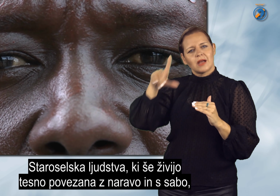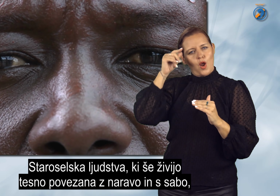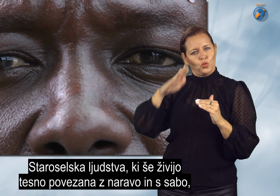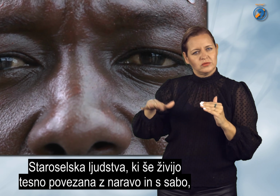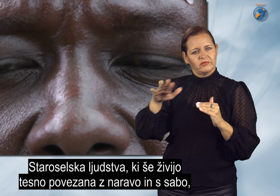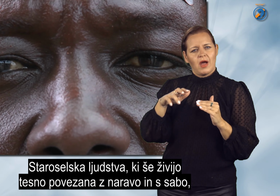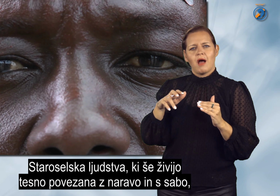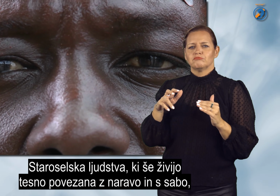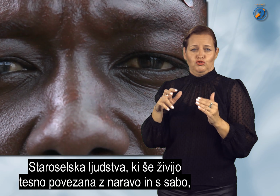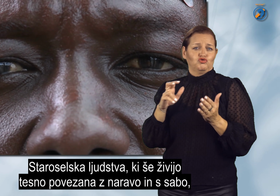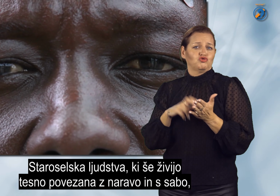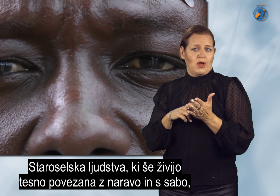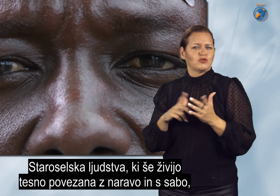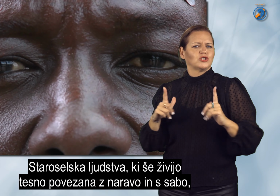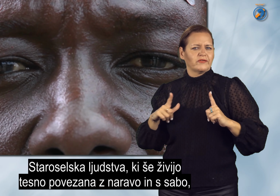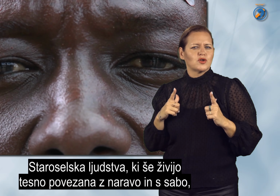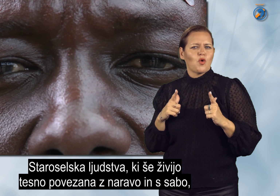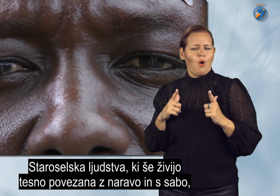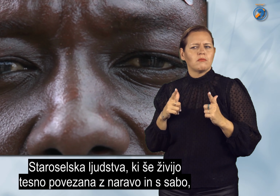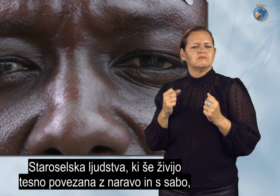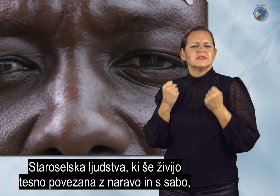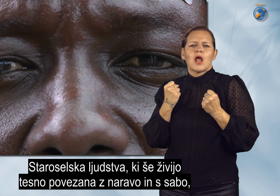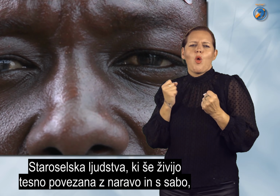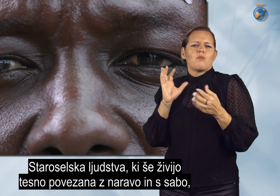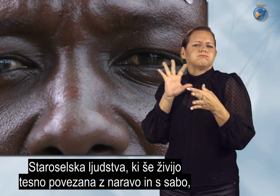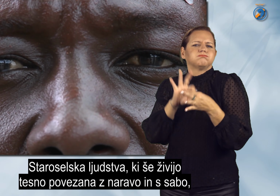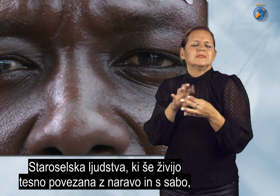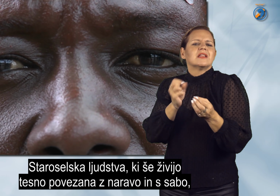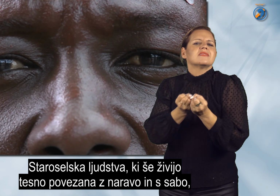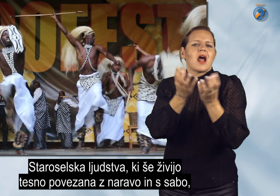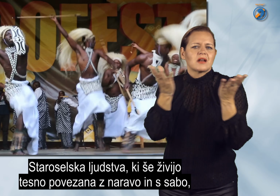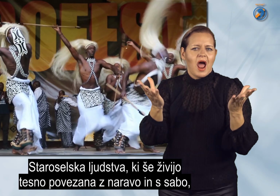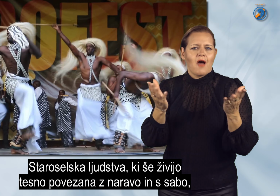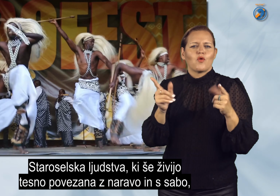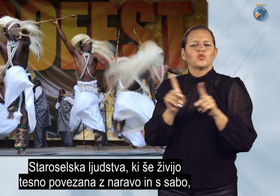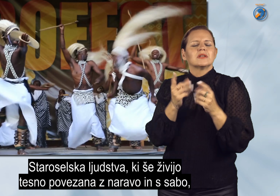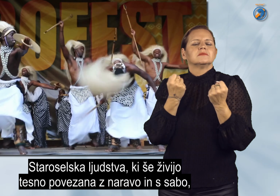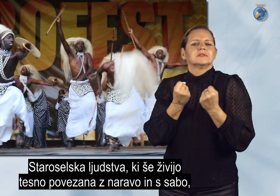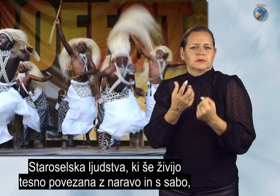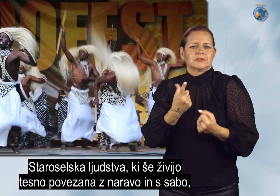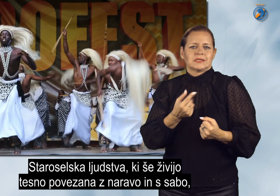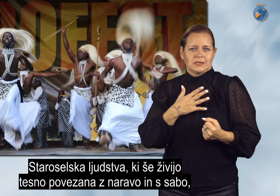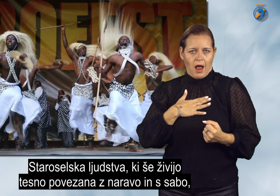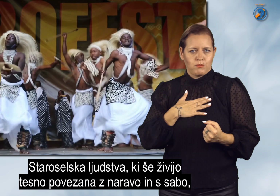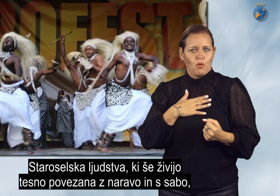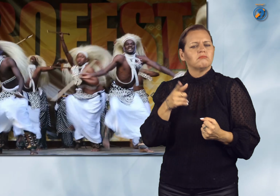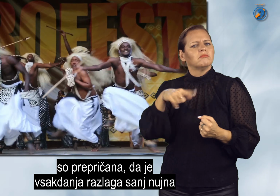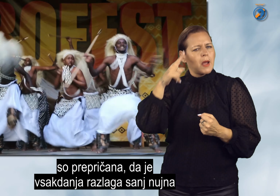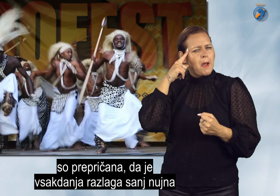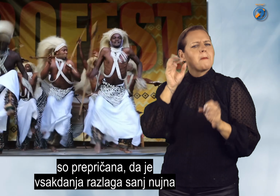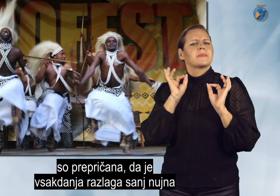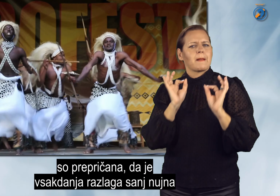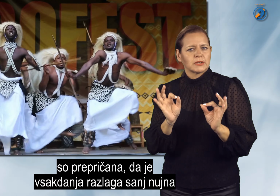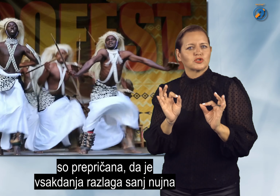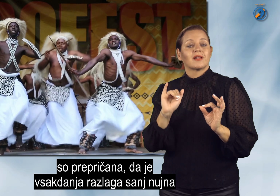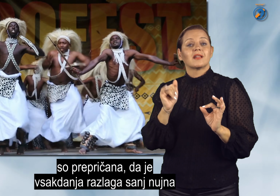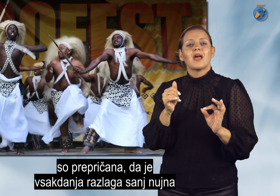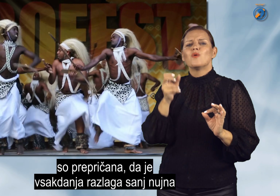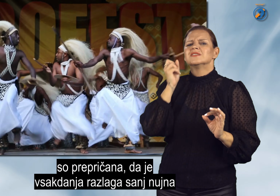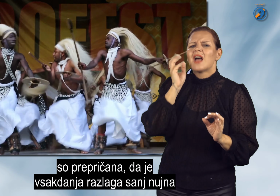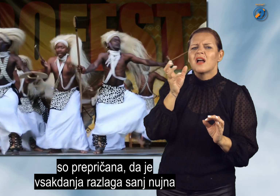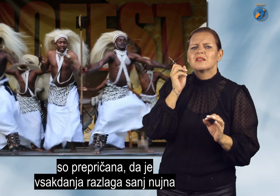Staroselska ljudstva, ki še živijo tesno povezana z naravo in s sabo, so prepričana, da je vsakdanja razlaga